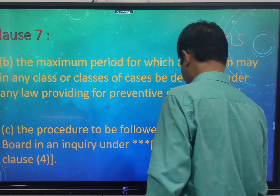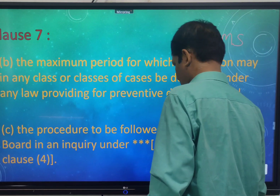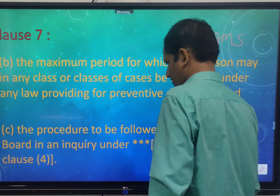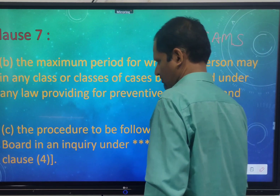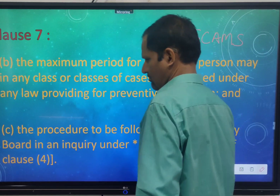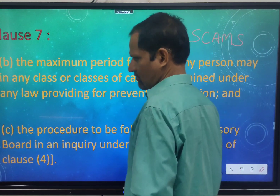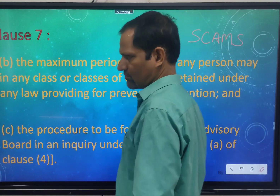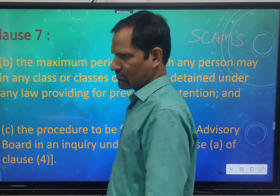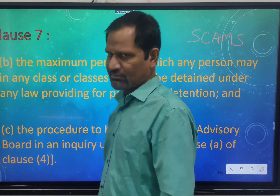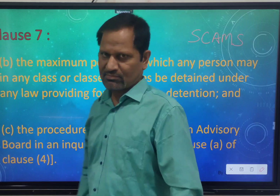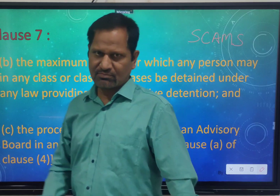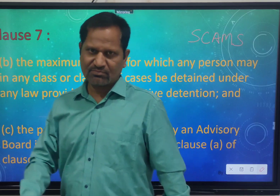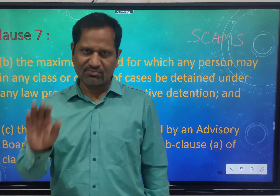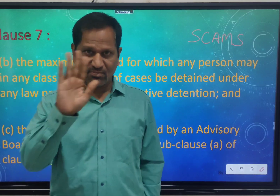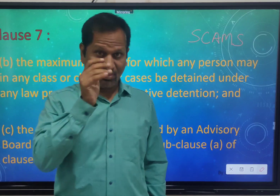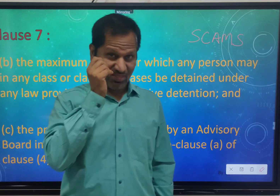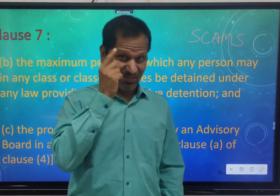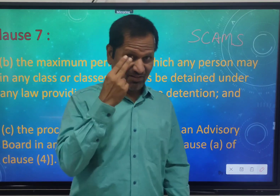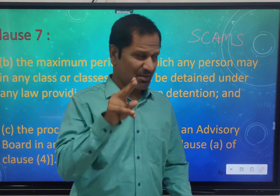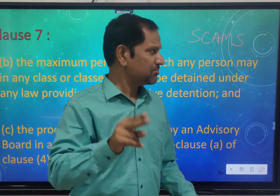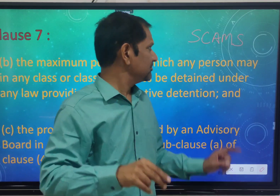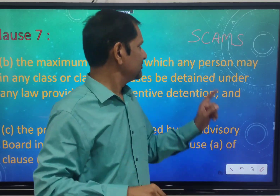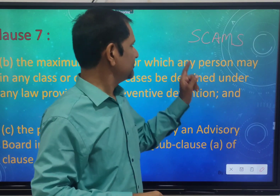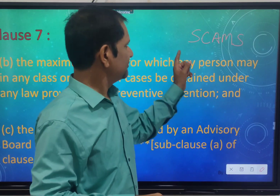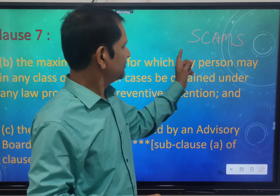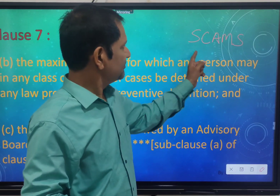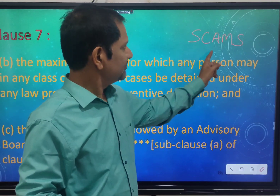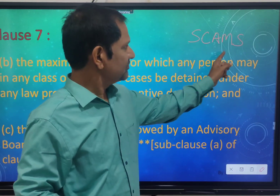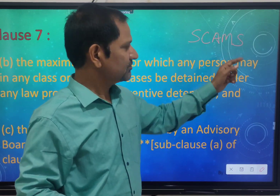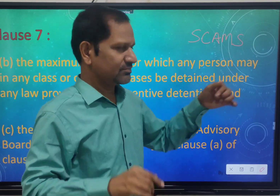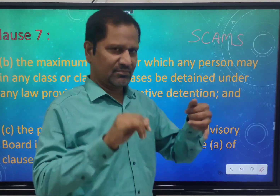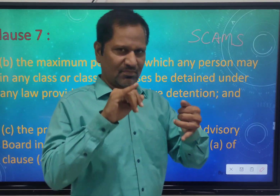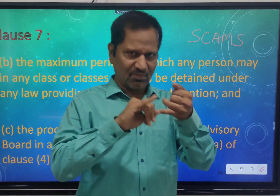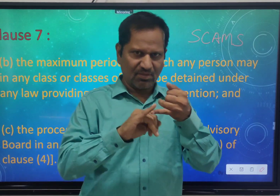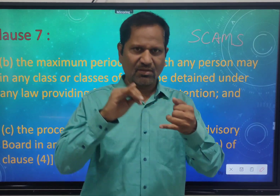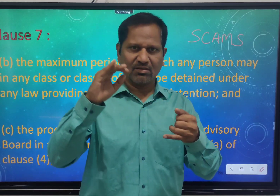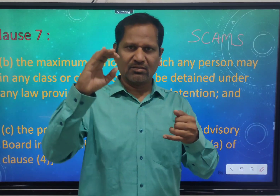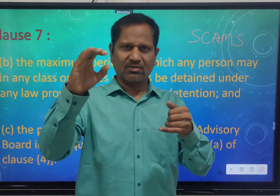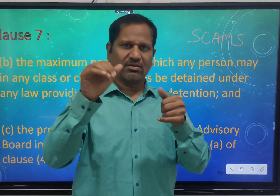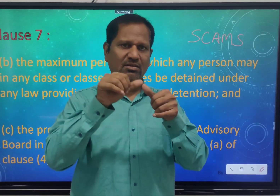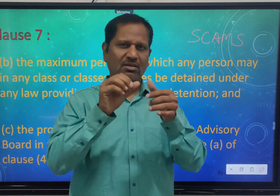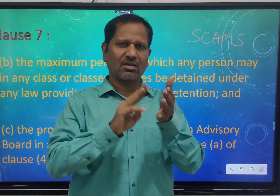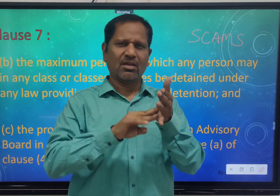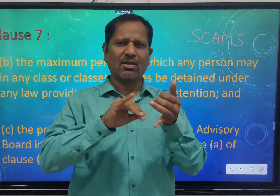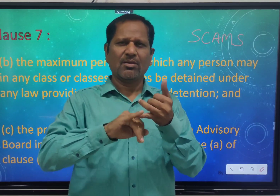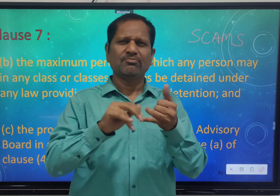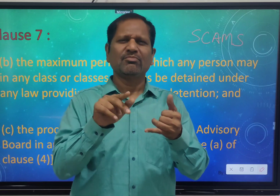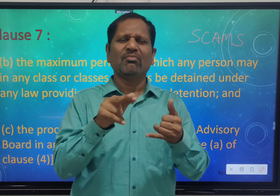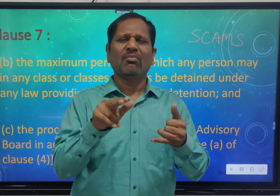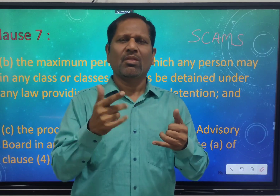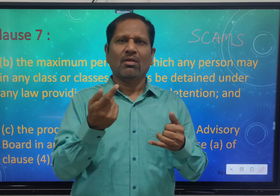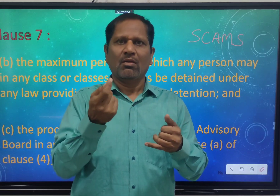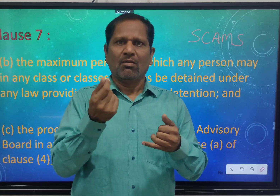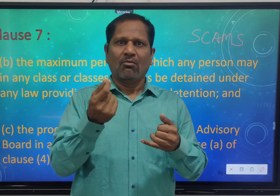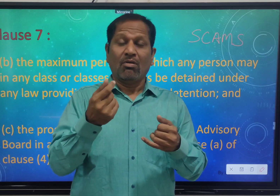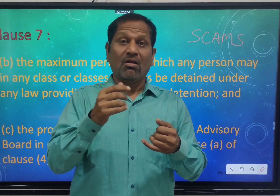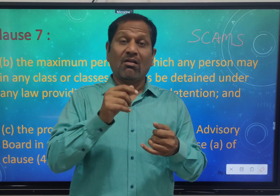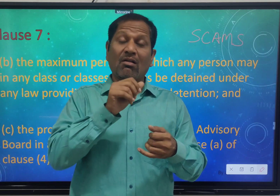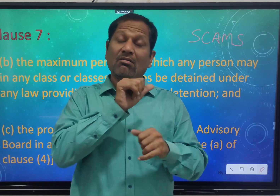एक संगठन होता है। तो ऐसे में बहुत समय तक रिमांड पे रख के बातचीत, मतलब पूरा डिटेल निकालने के लिए समय